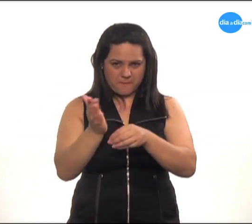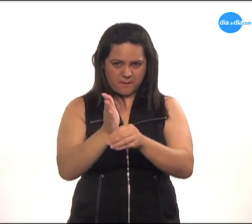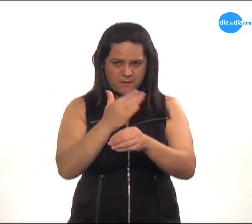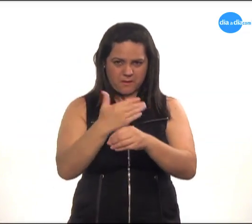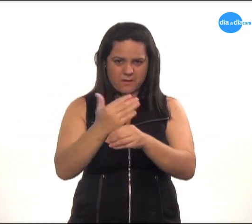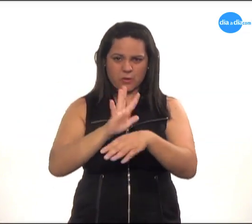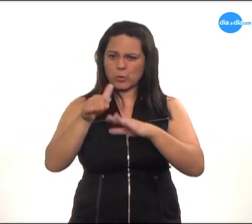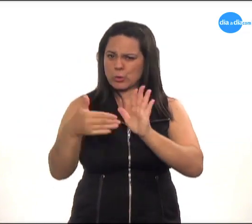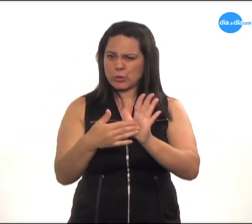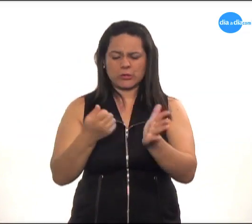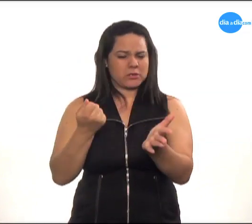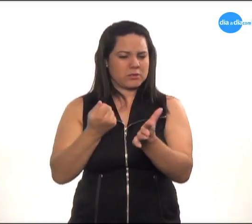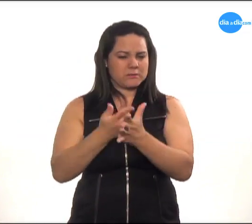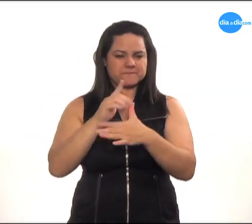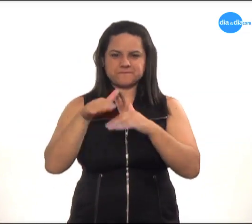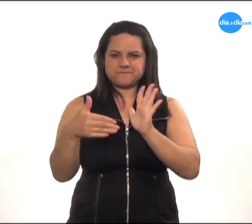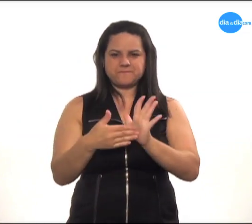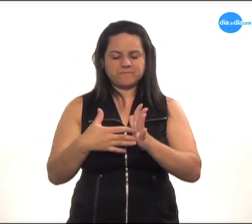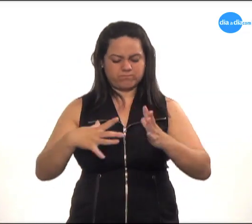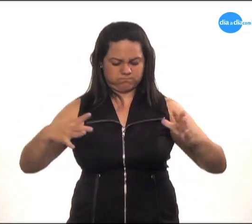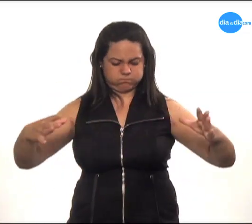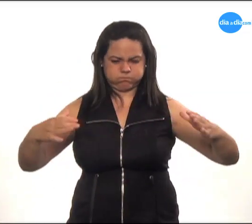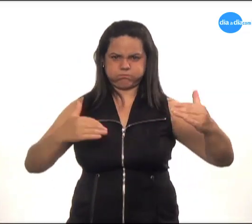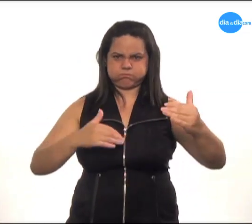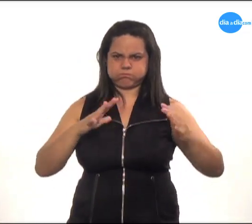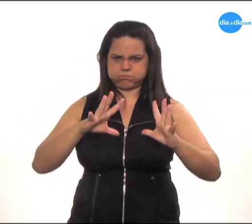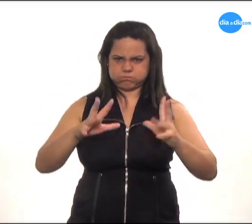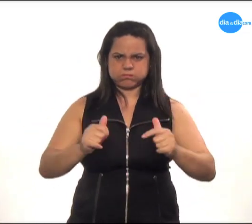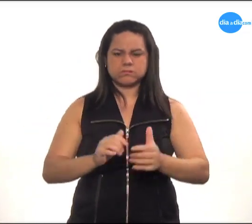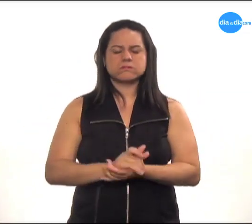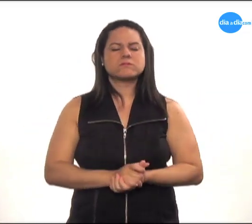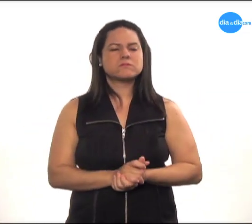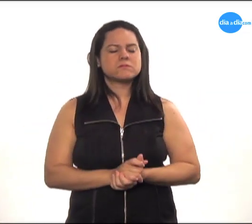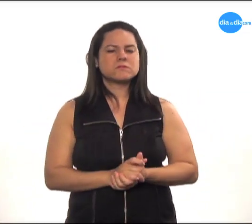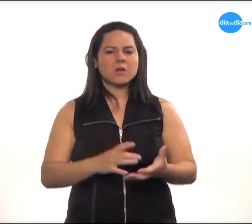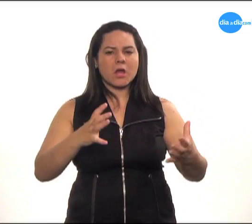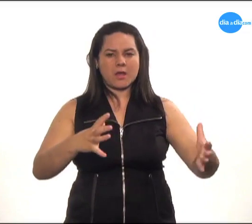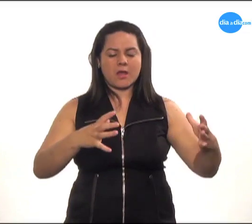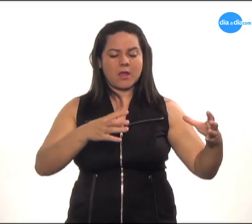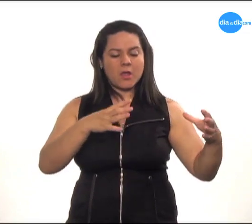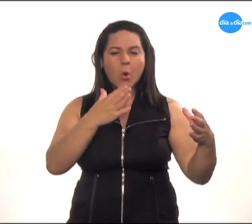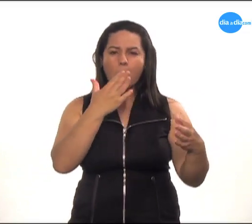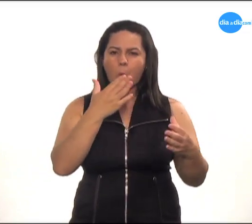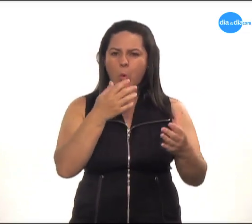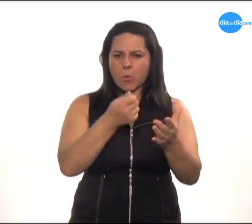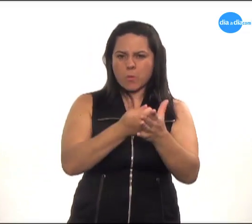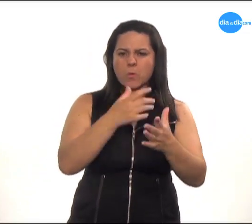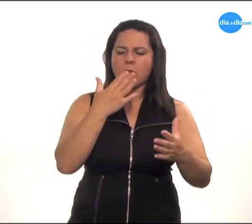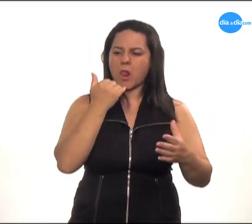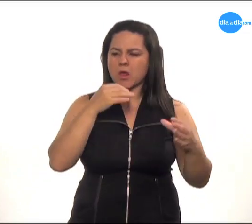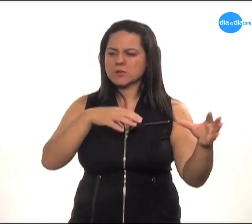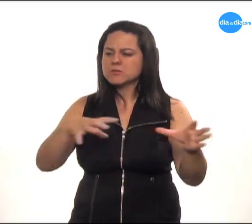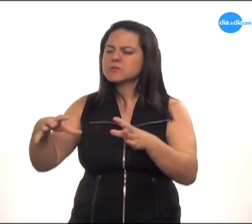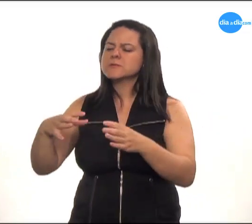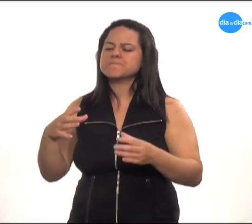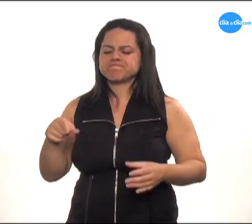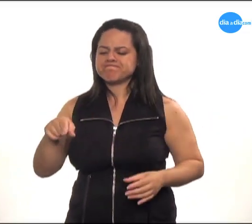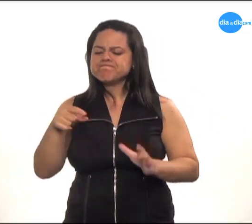tudo, né? A torta, tudo, aquele combo completo, né? E aí ele pegou aquele combo completo e mostrou para aquela